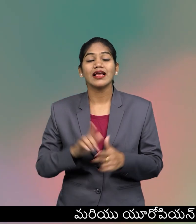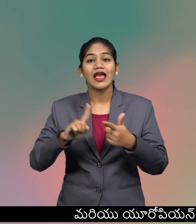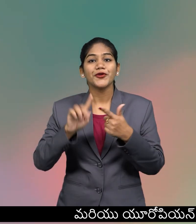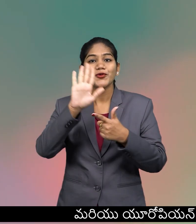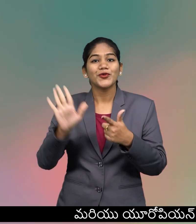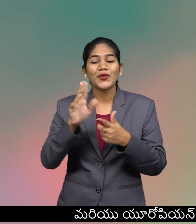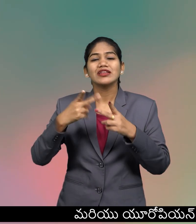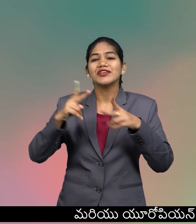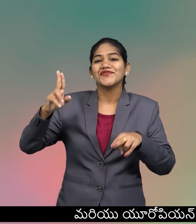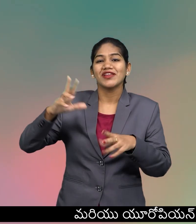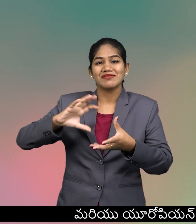చేశాయి.